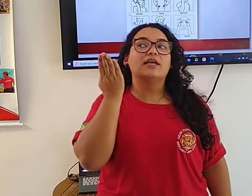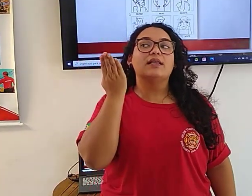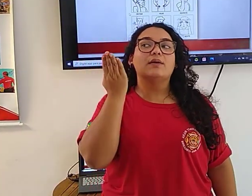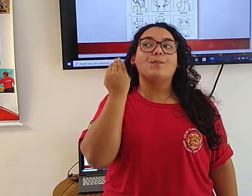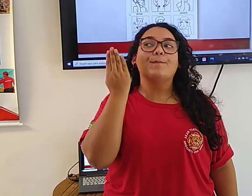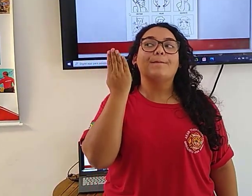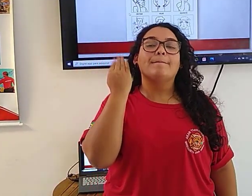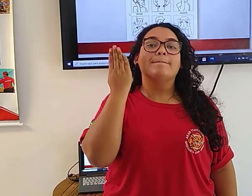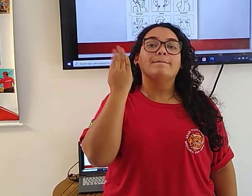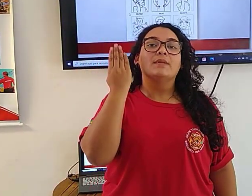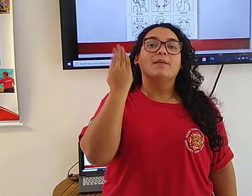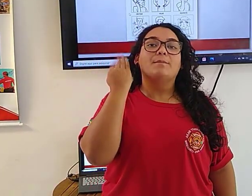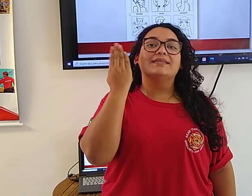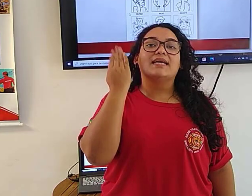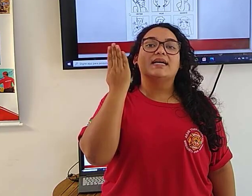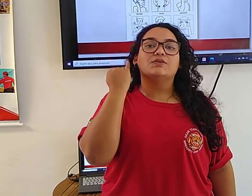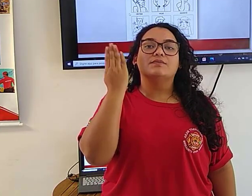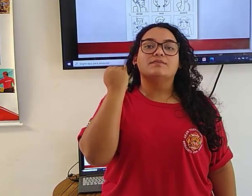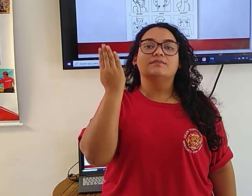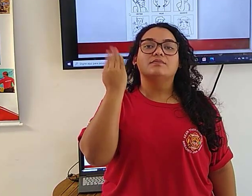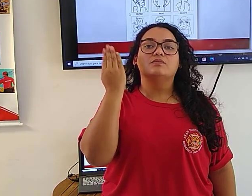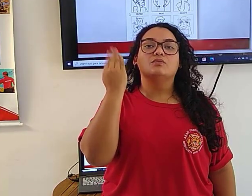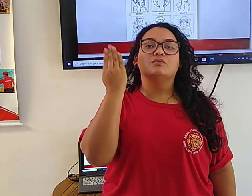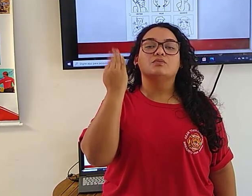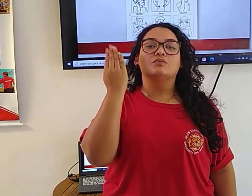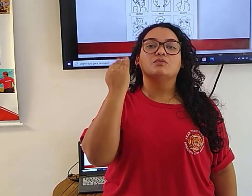orelha. Passado.